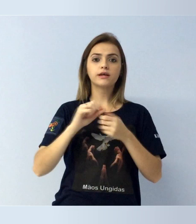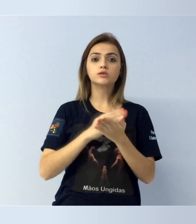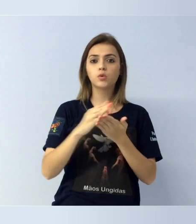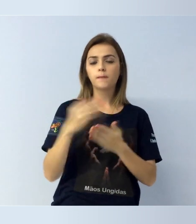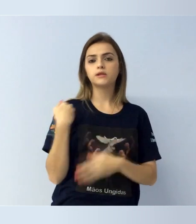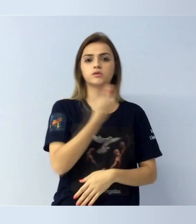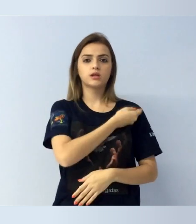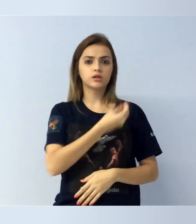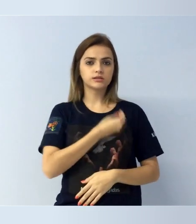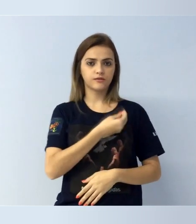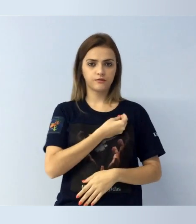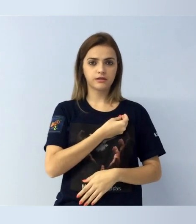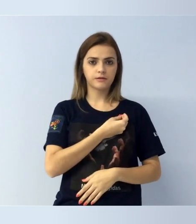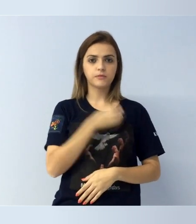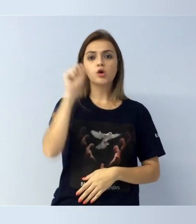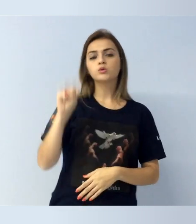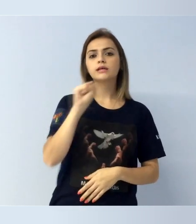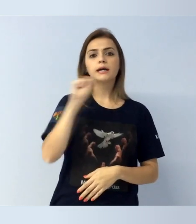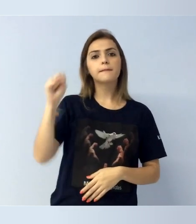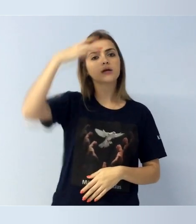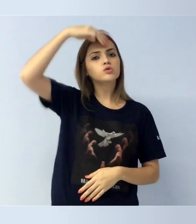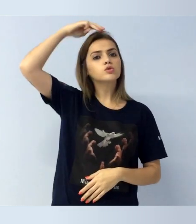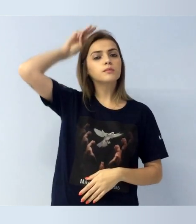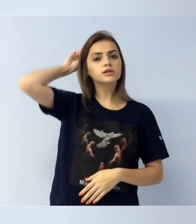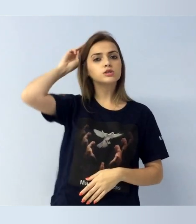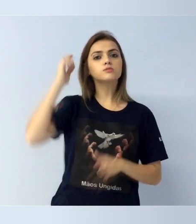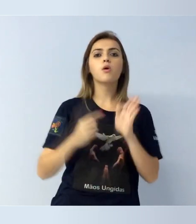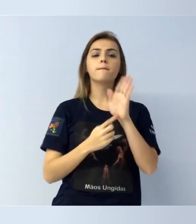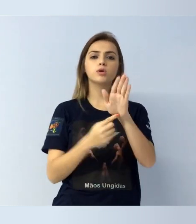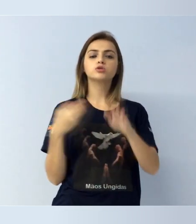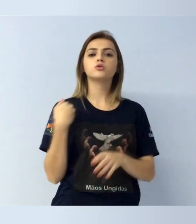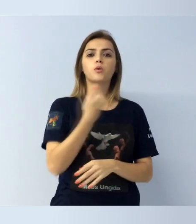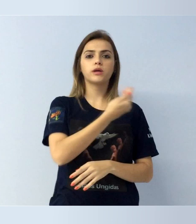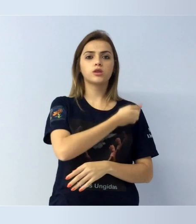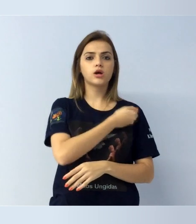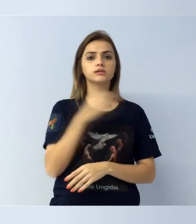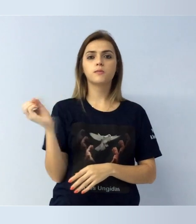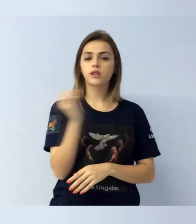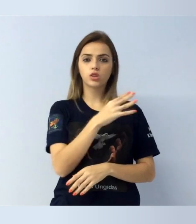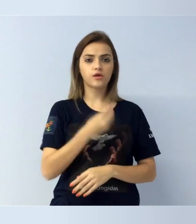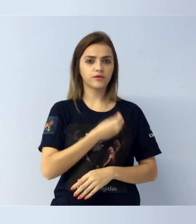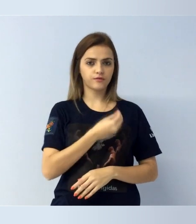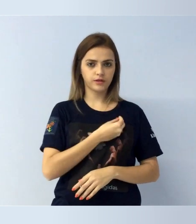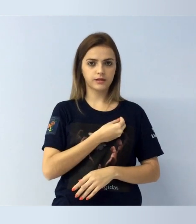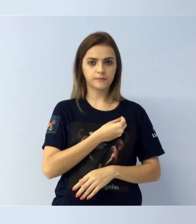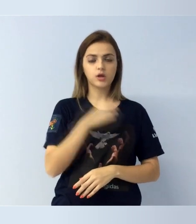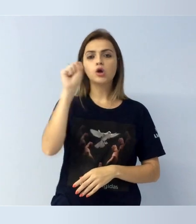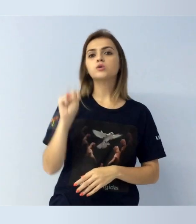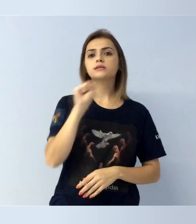nossa vida. A unção do batismo selou em nós a nova vida, a unção